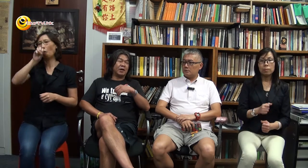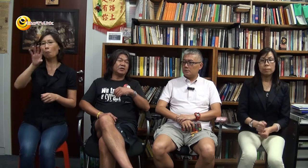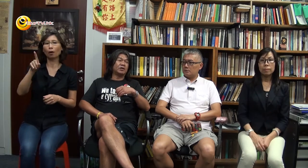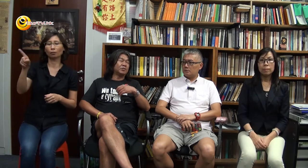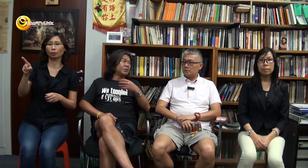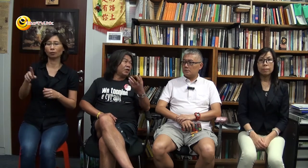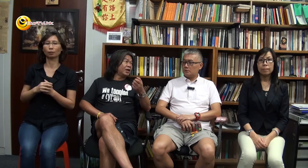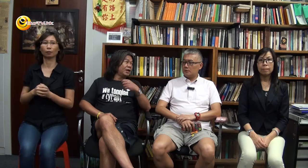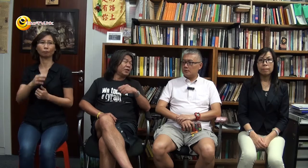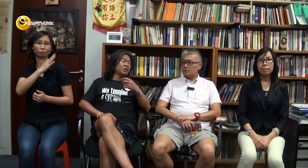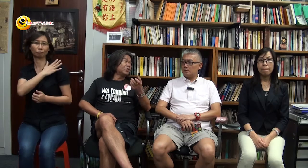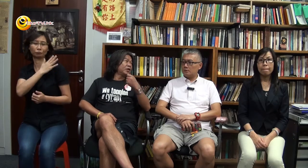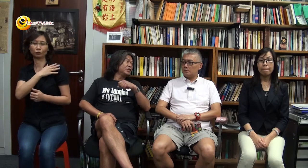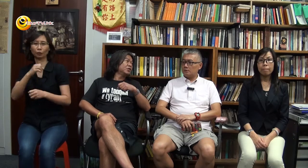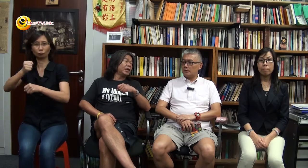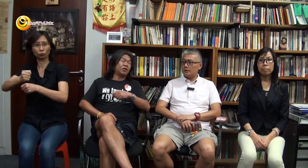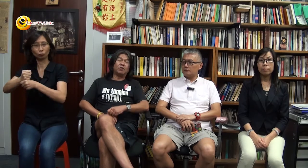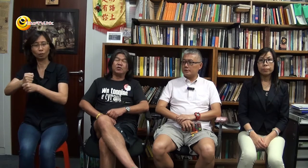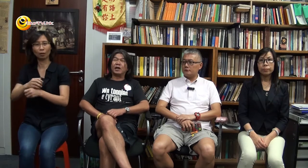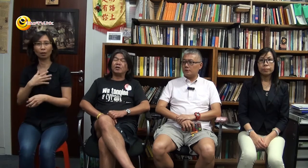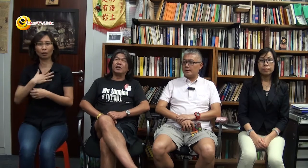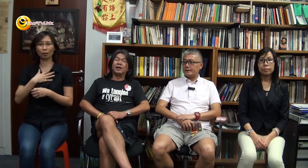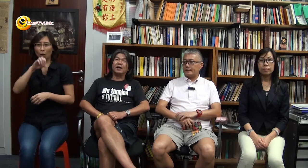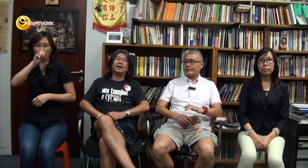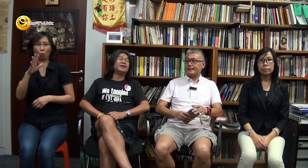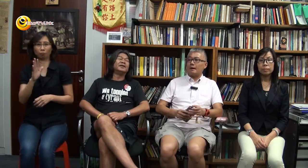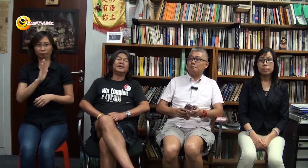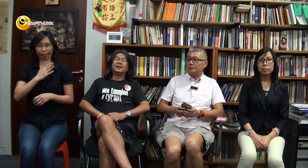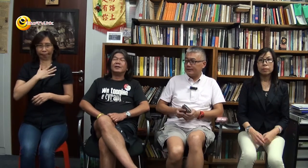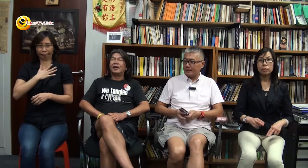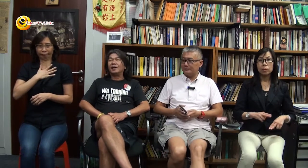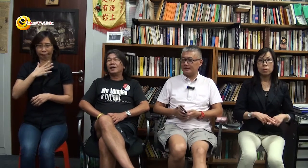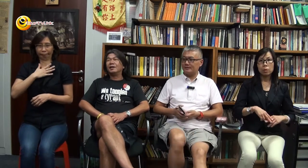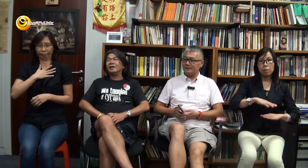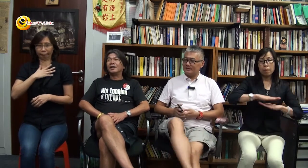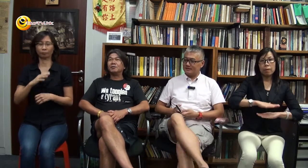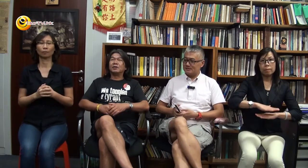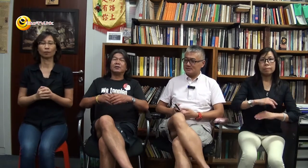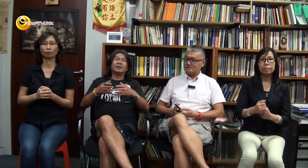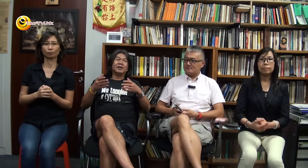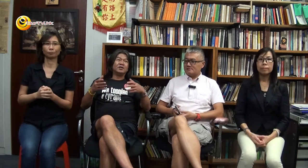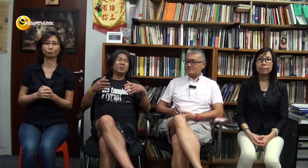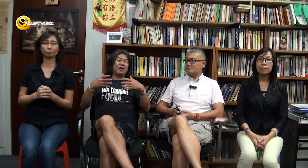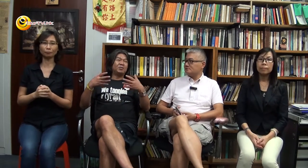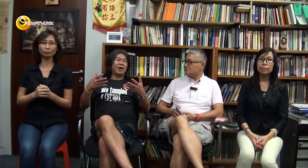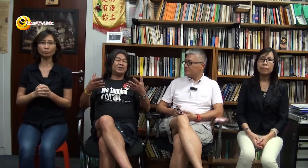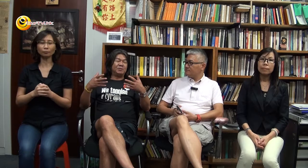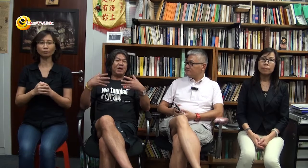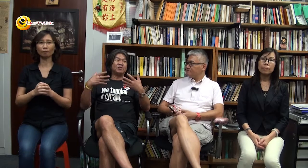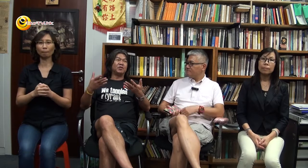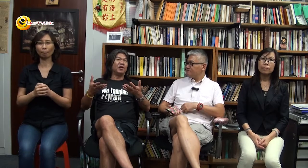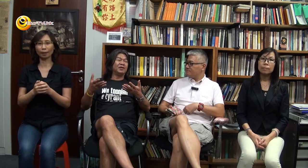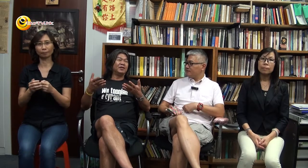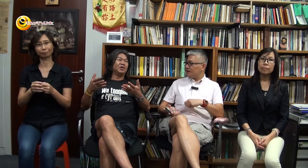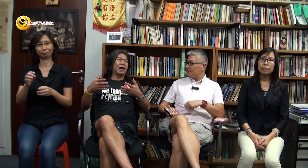大承包商又唔敢講啦，因為嗰個中國建築啦， 係啊，中國建築係禁啊嘛，禁死啊嘛。 咁啊，想包紙